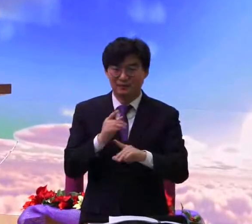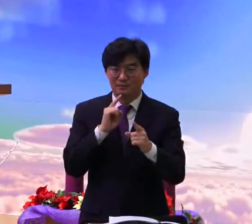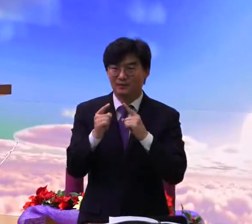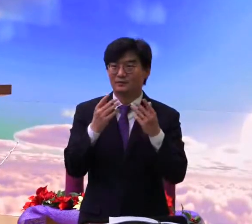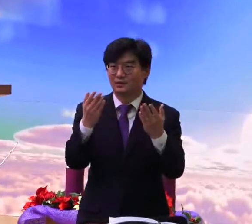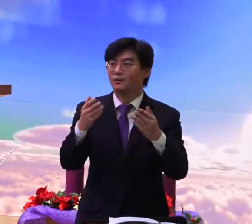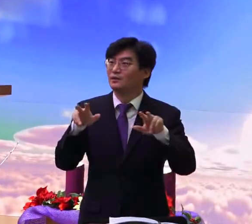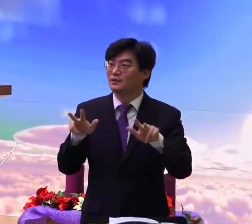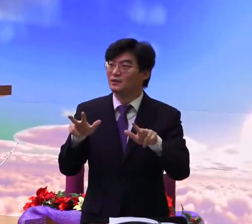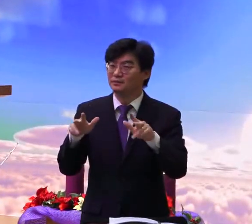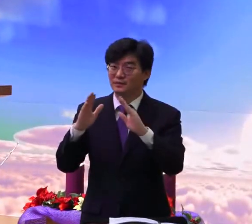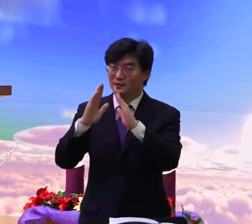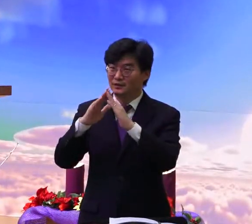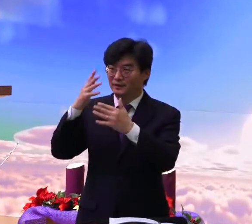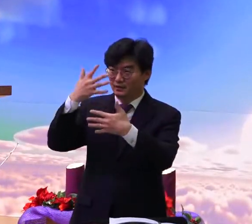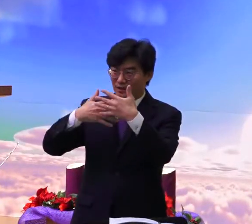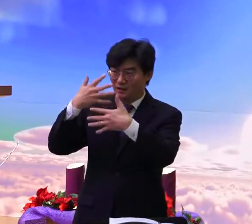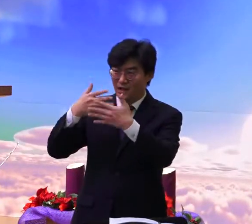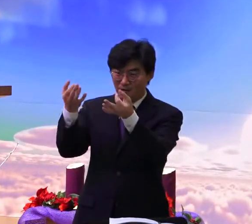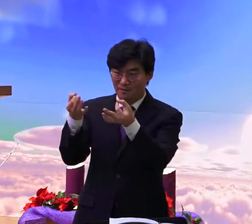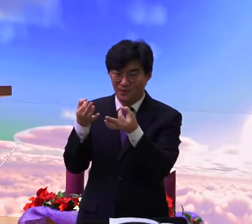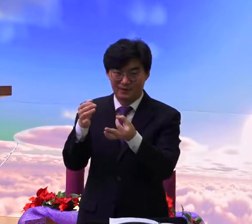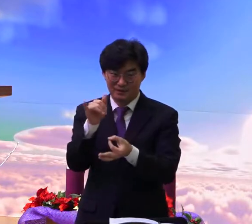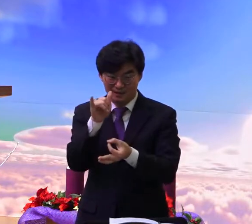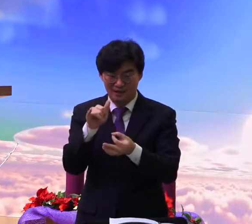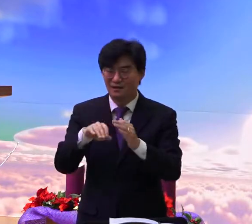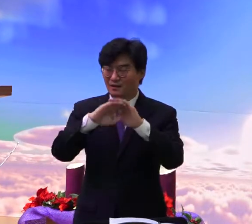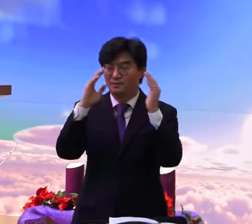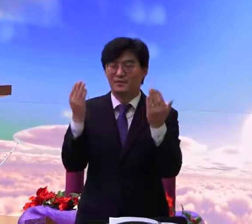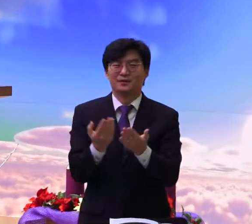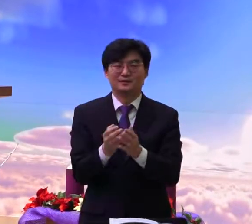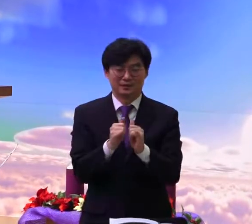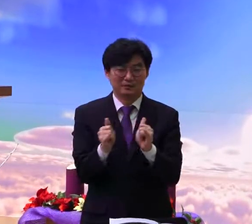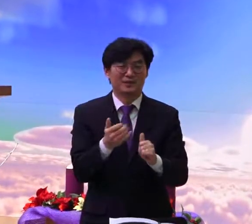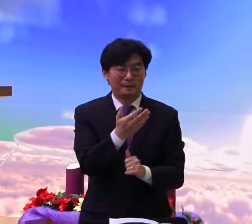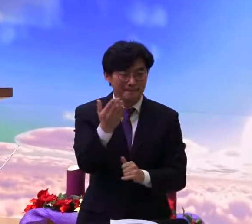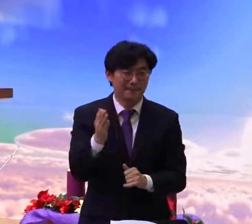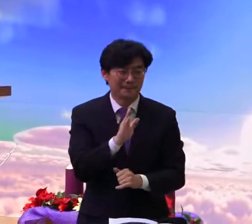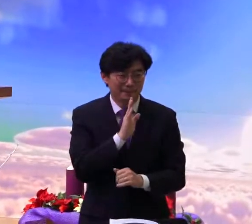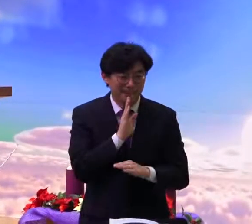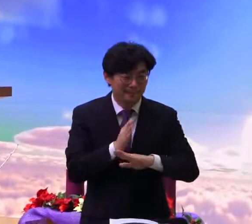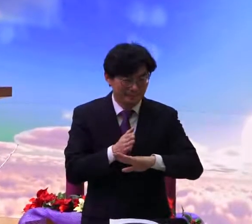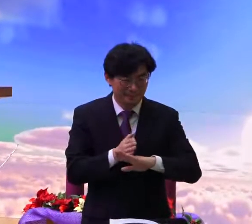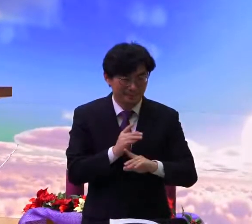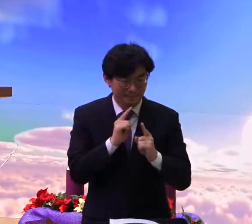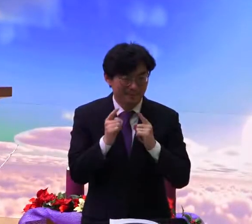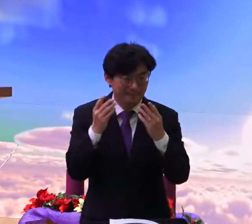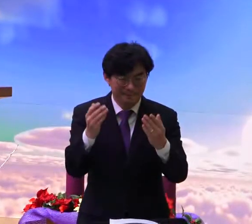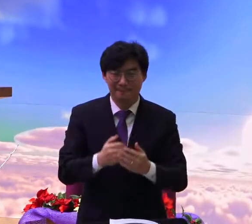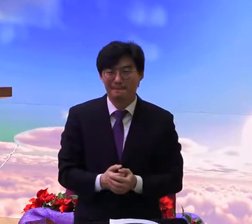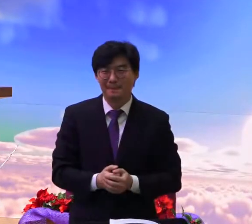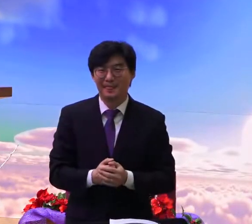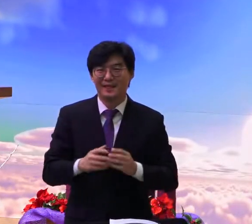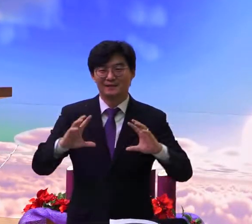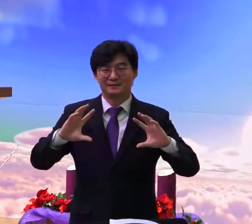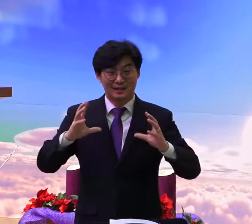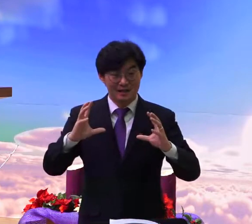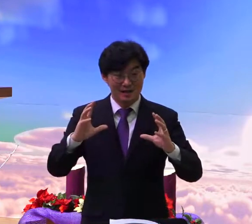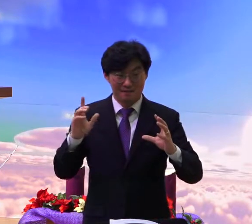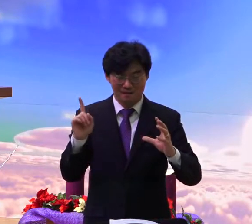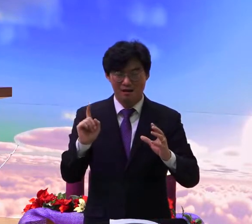예배 드리시는 분도 계실 겁니다. 모든 분들에게 정말 감사하다는 생각이 듭니다. 세상이 끊임없이